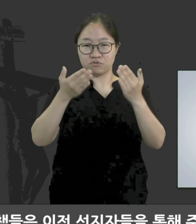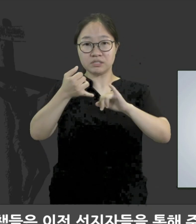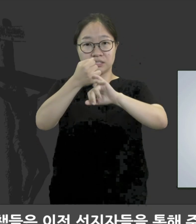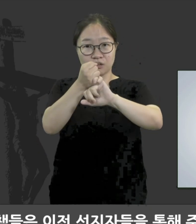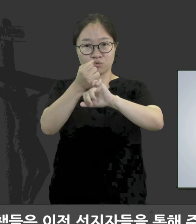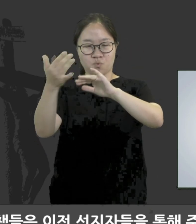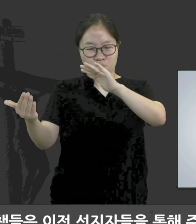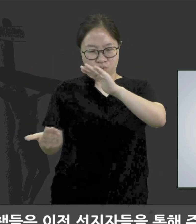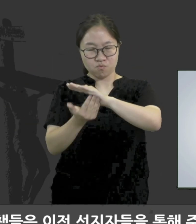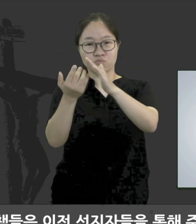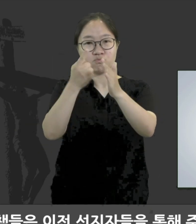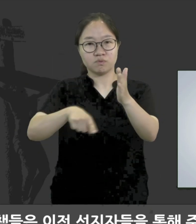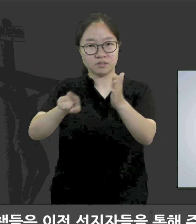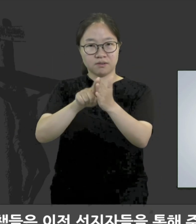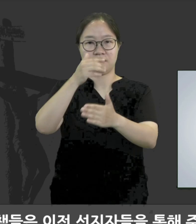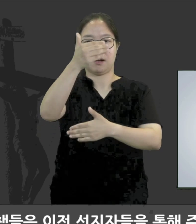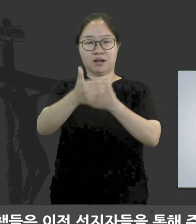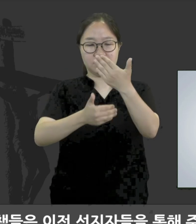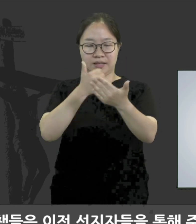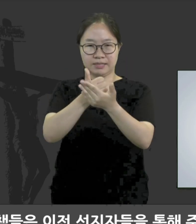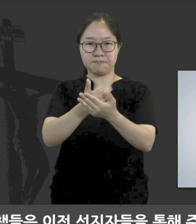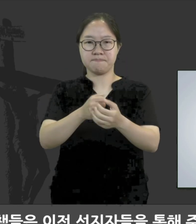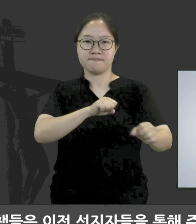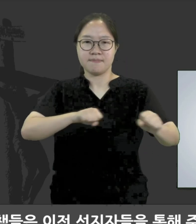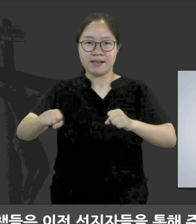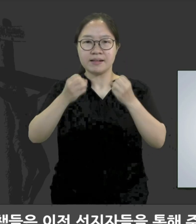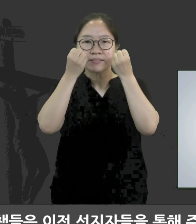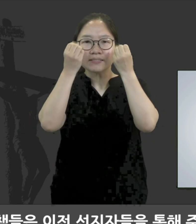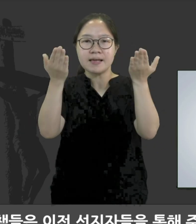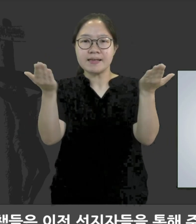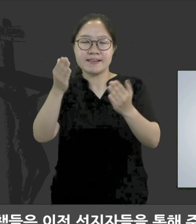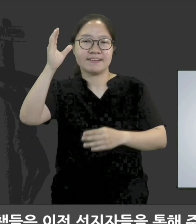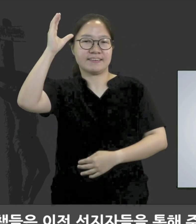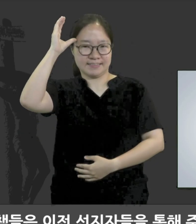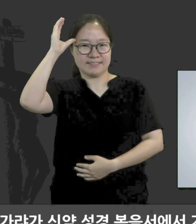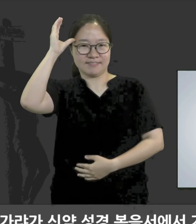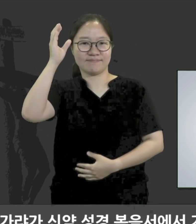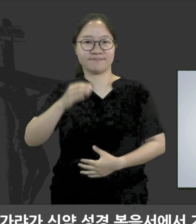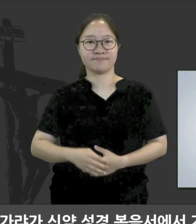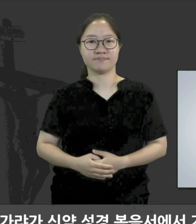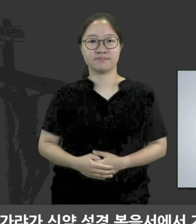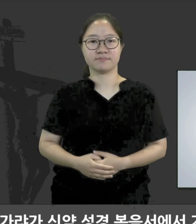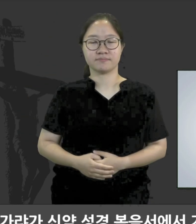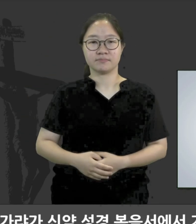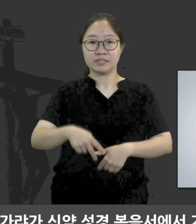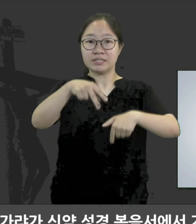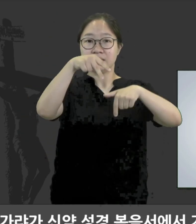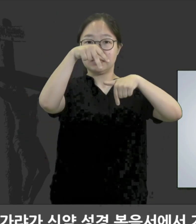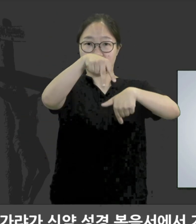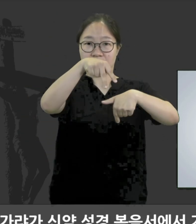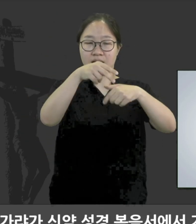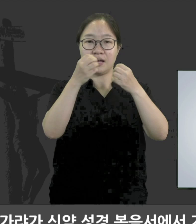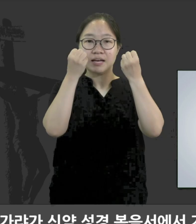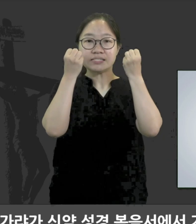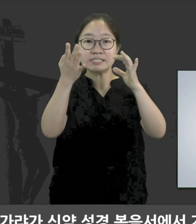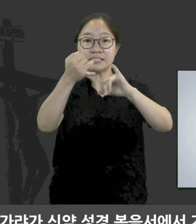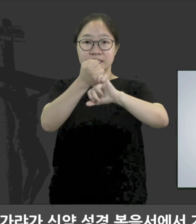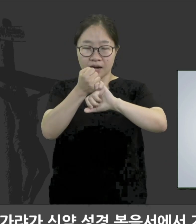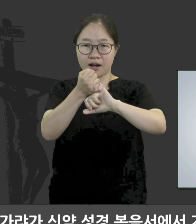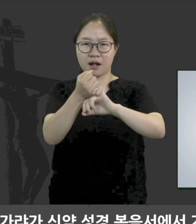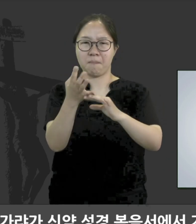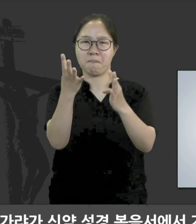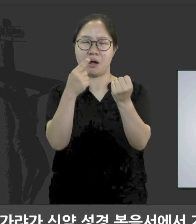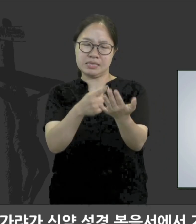위해 하나님께서 행하실 새로운 사역을 바라보게 합니다. 스가랴가 신약 성경